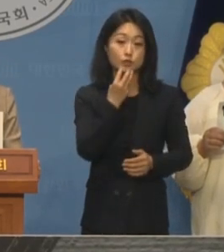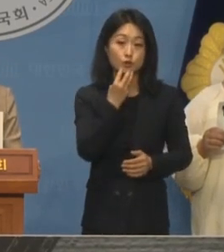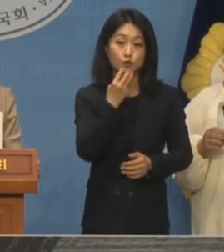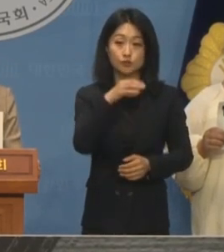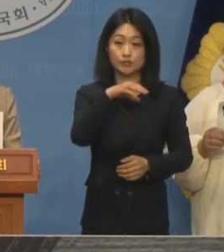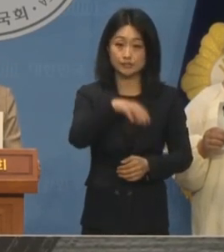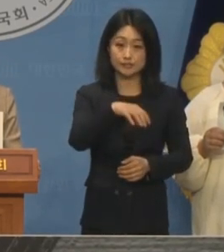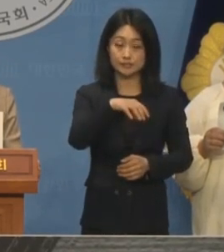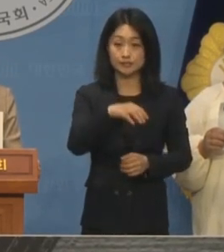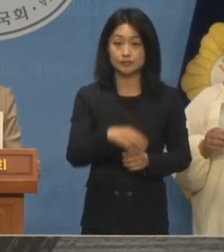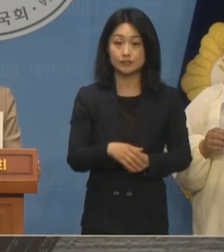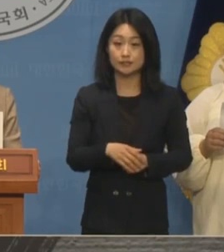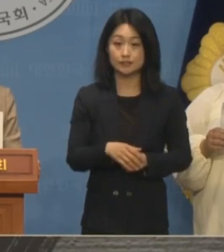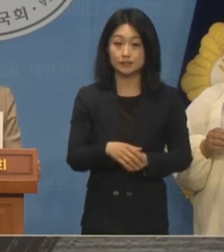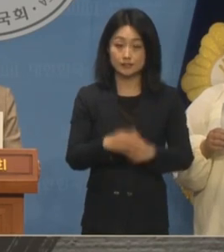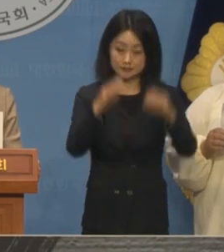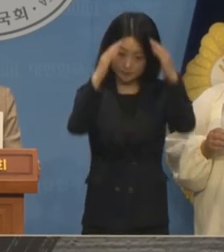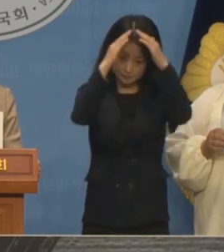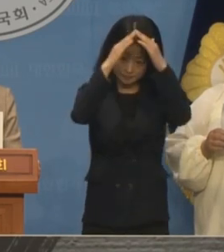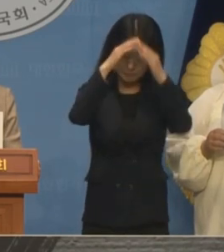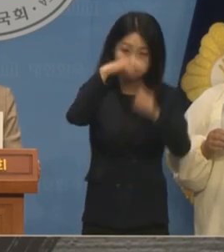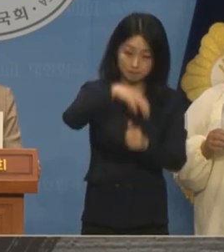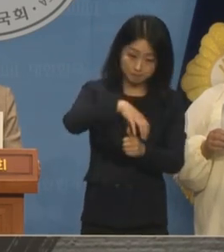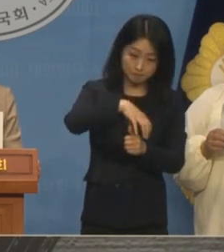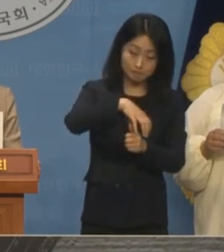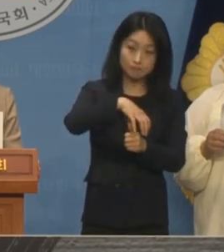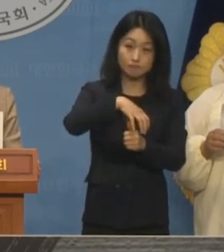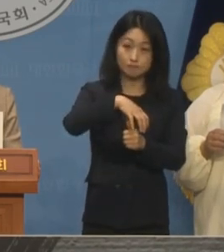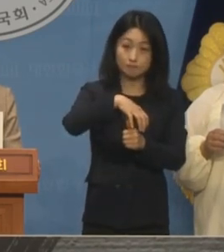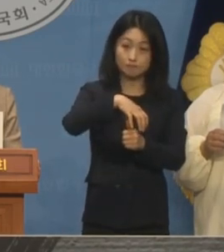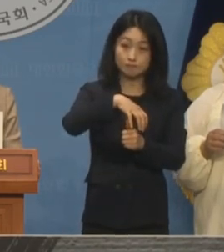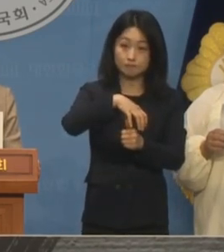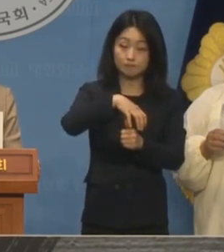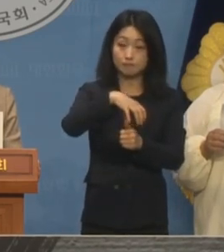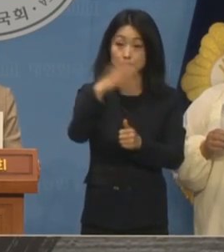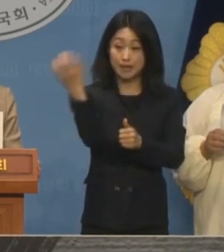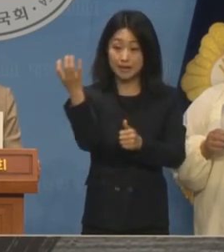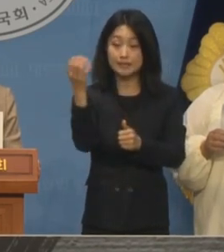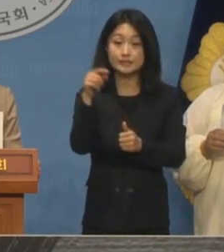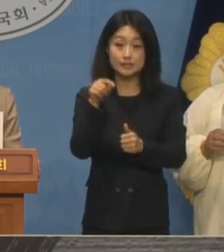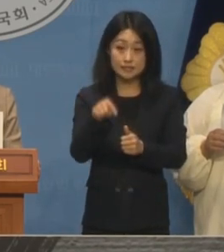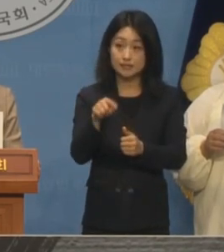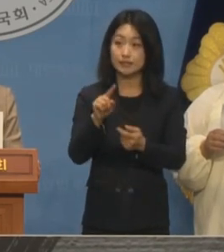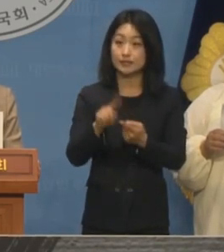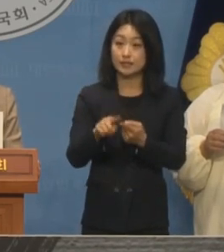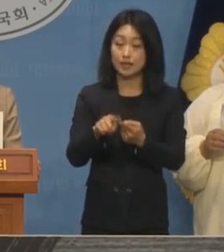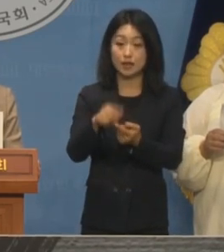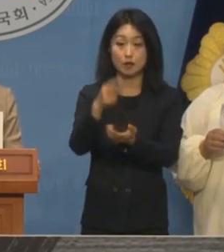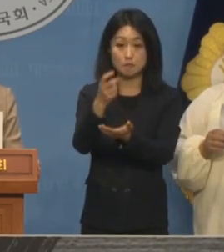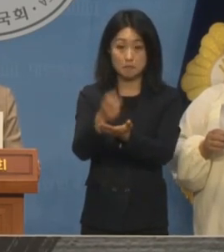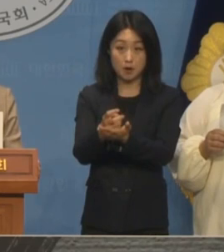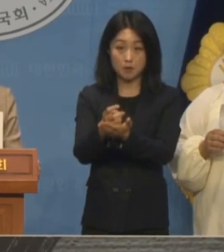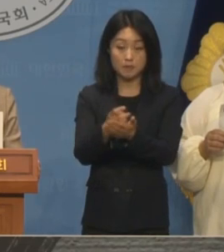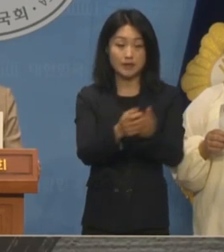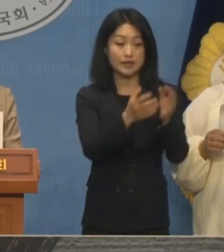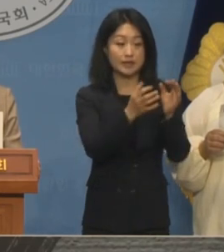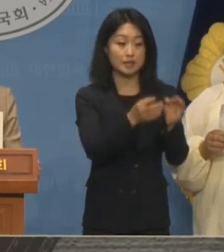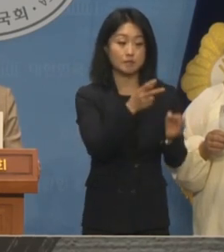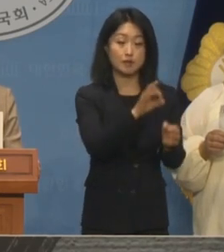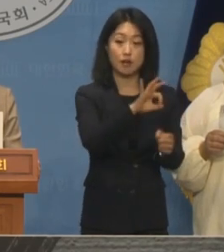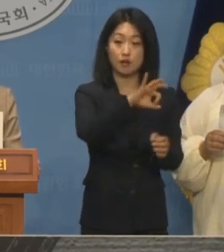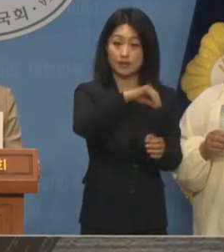서울시 탈시설 지원조례 폐지안이 서울시의회 국민의힘 소속 김형기 의장